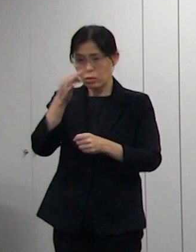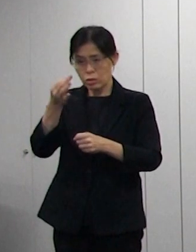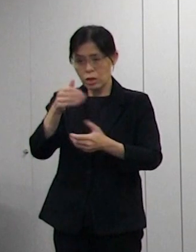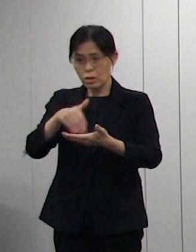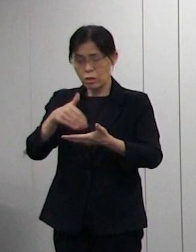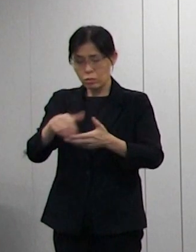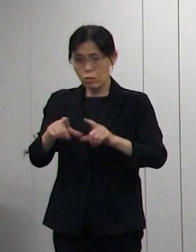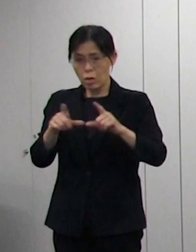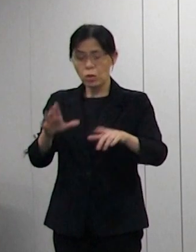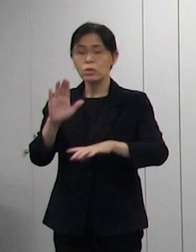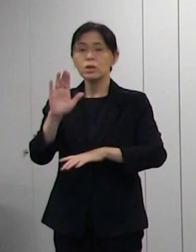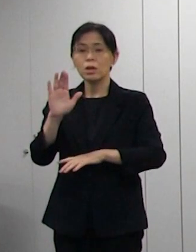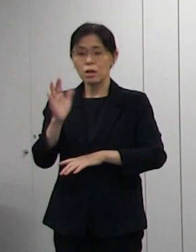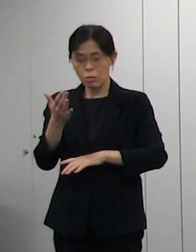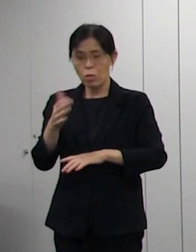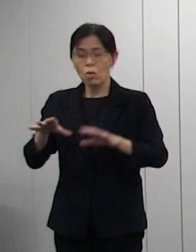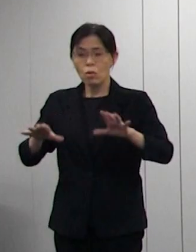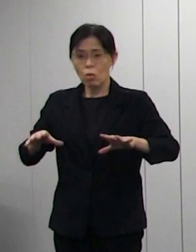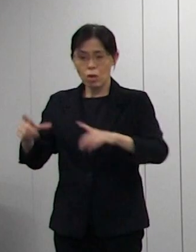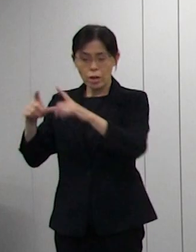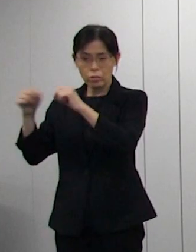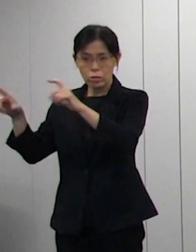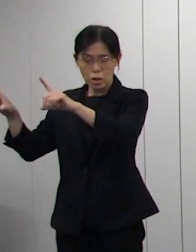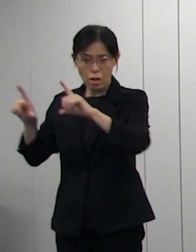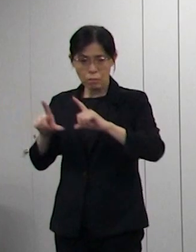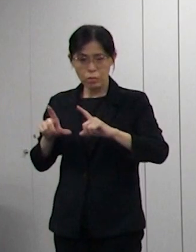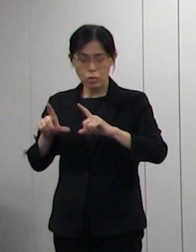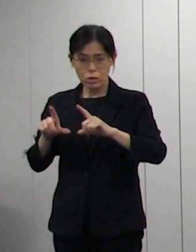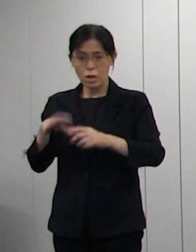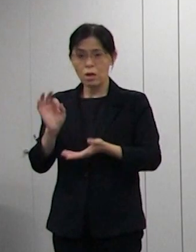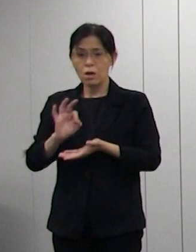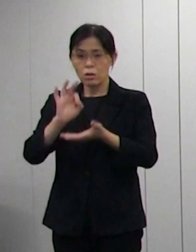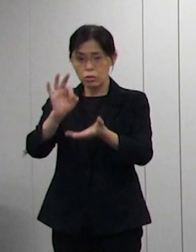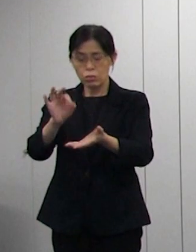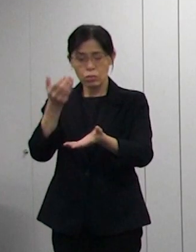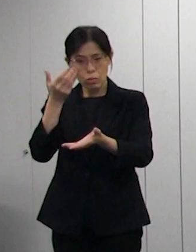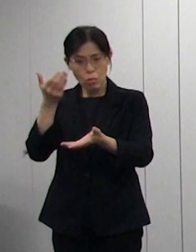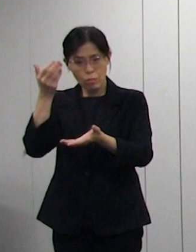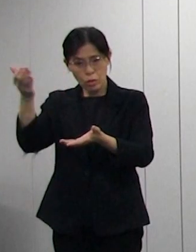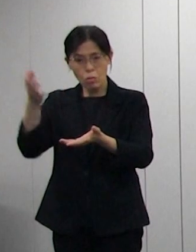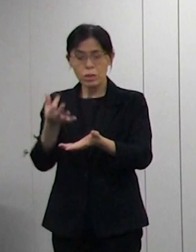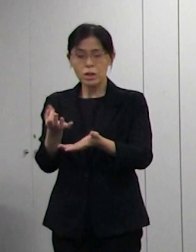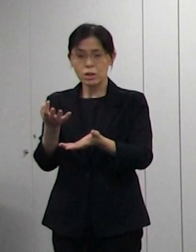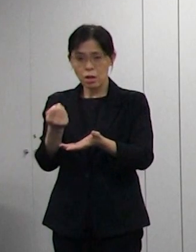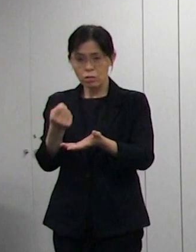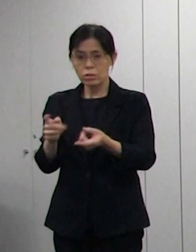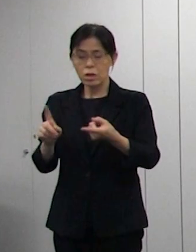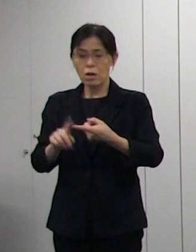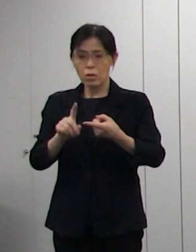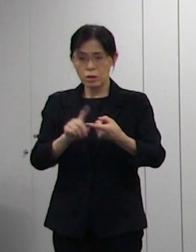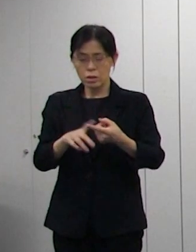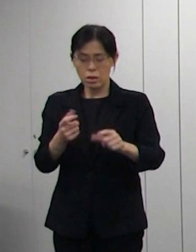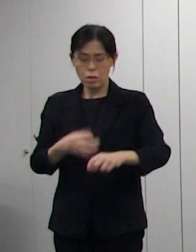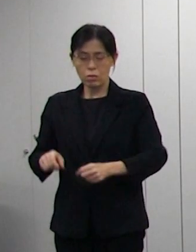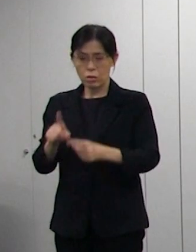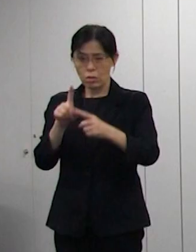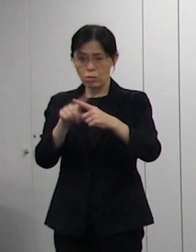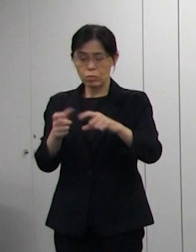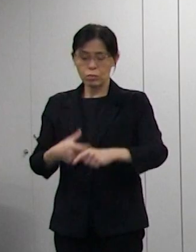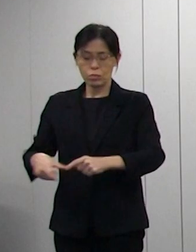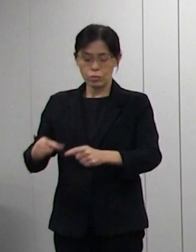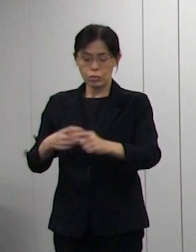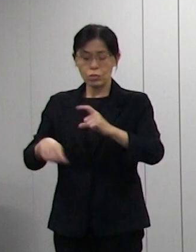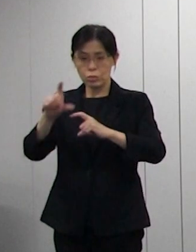上したところでありますが、今回国が示した給付見込み額に基づき増額補正を行うものであります